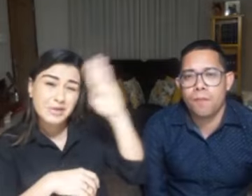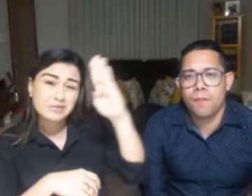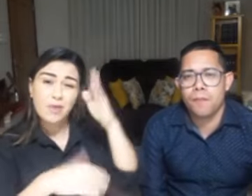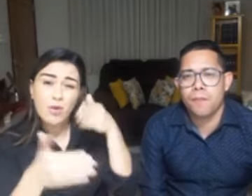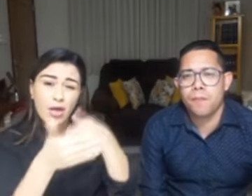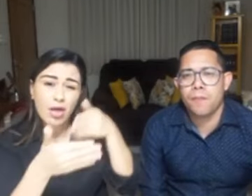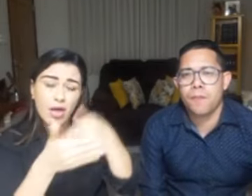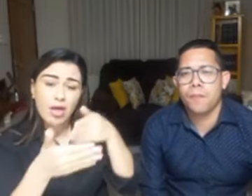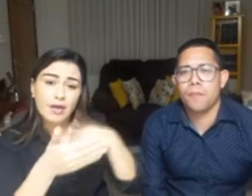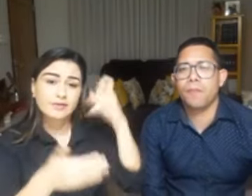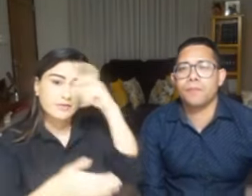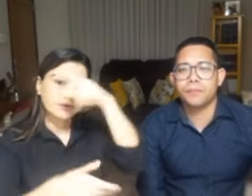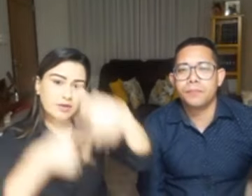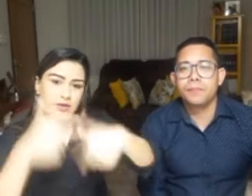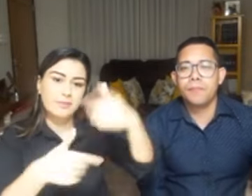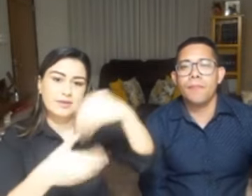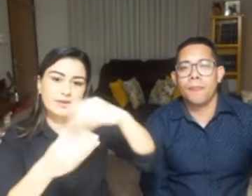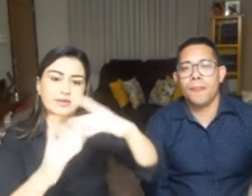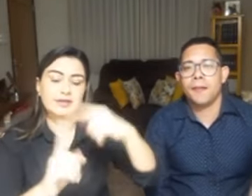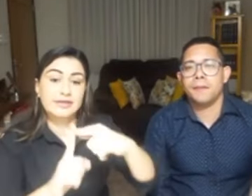trabalha com Libras na igreja?